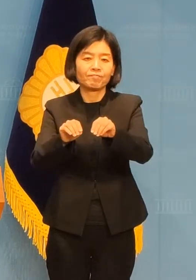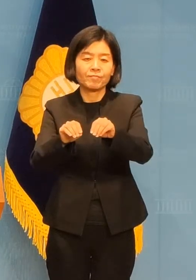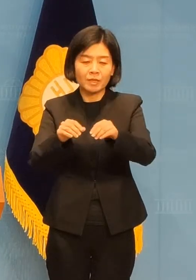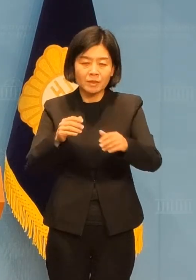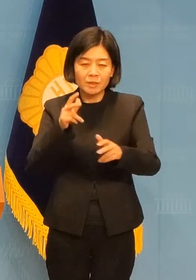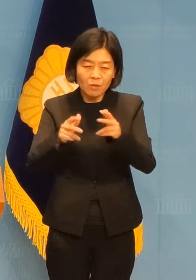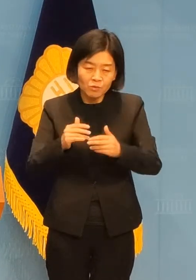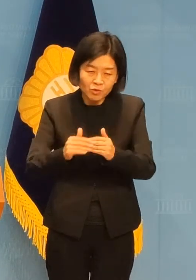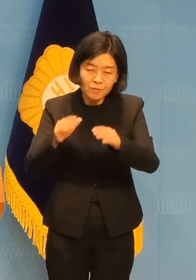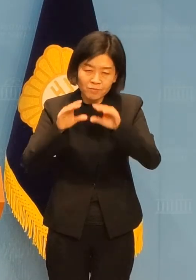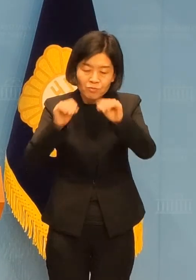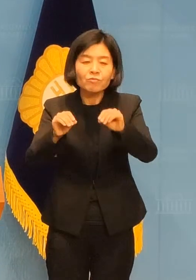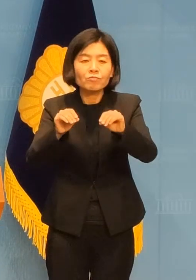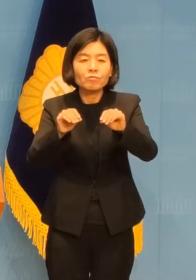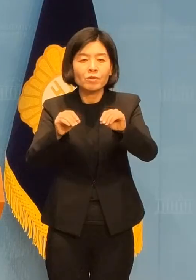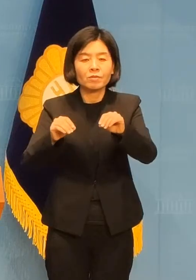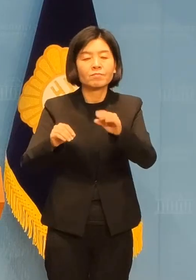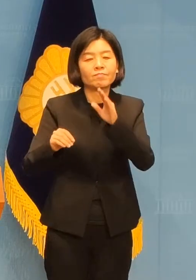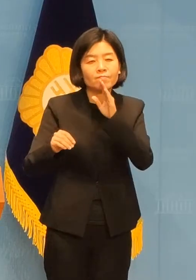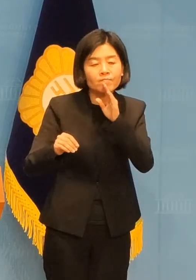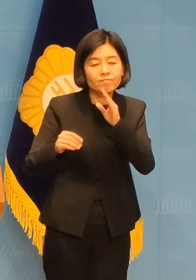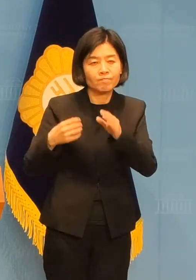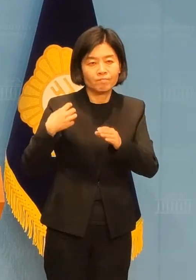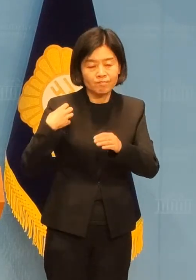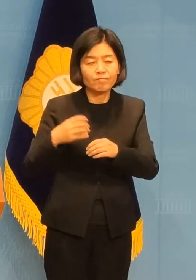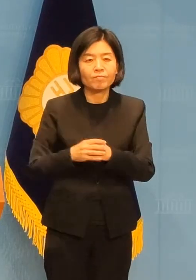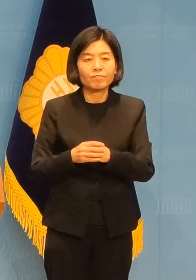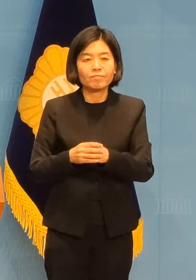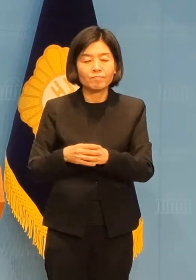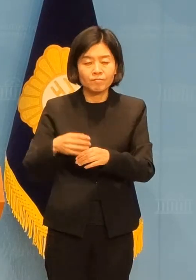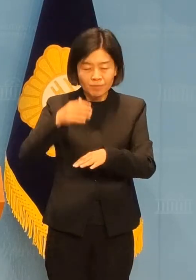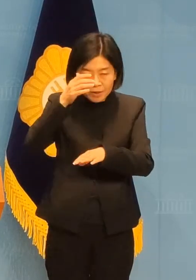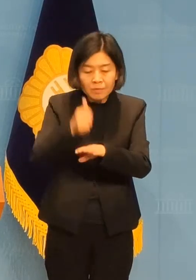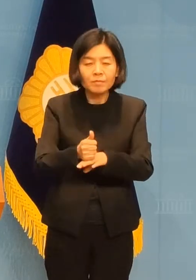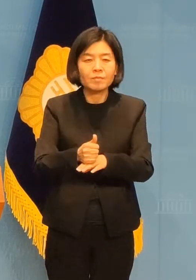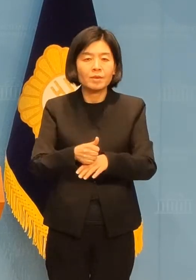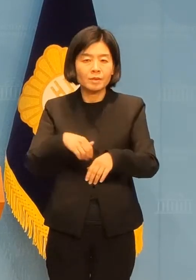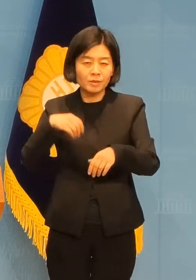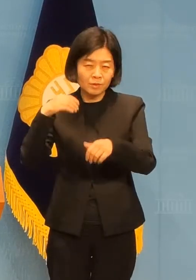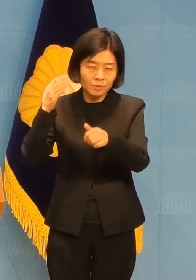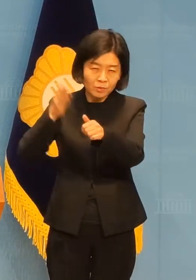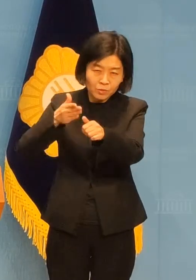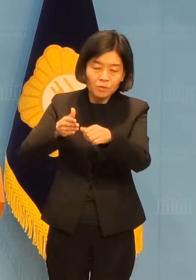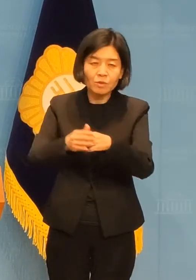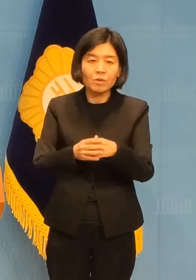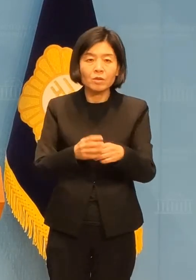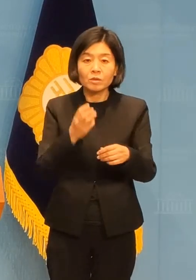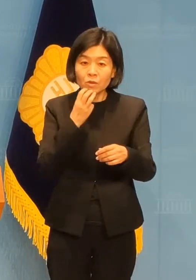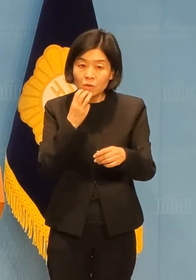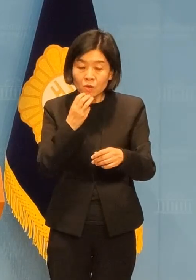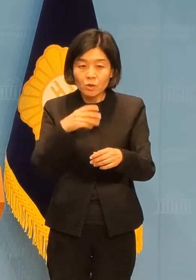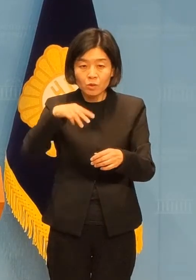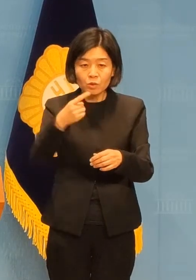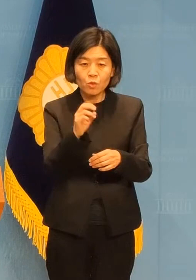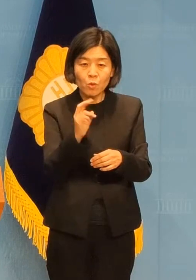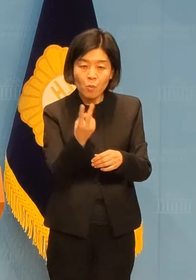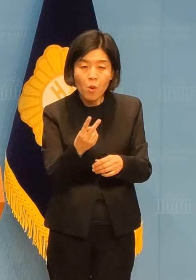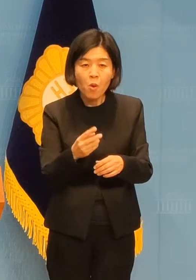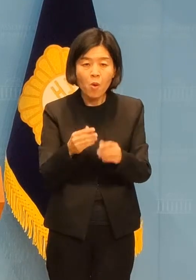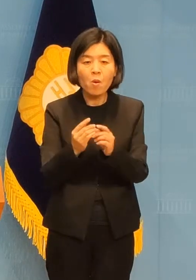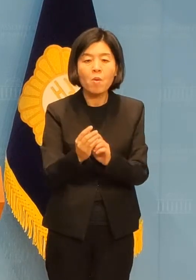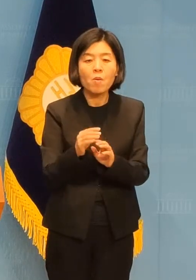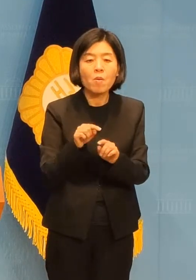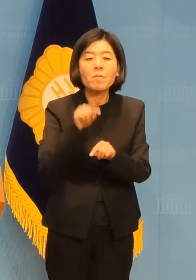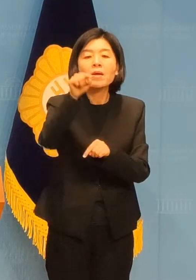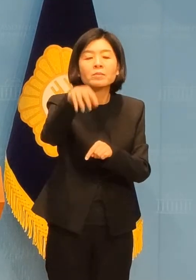책임이다. 마지막으로 다음과 같이 강력히 촉구한다. 서울시는 종묘 맞은편 세운 4구역 고도